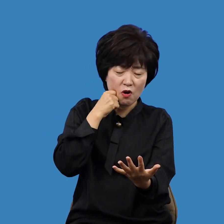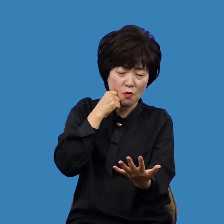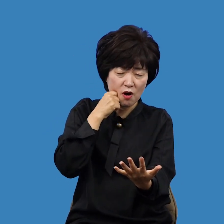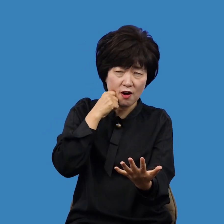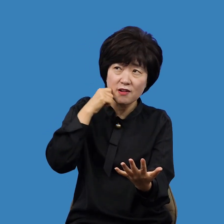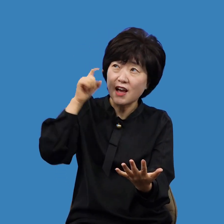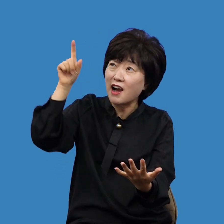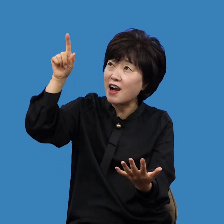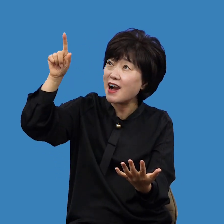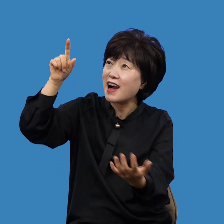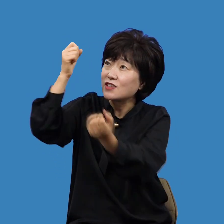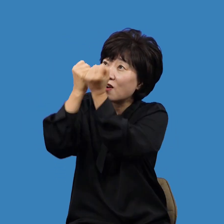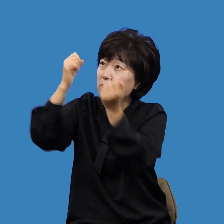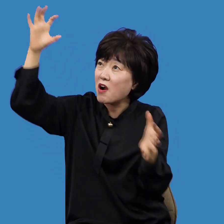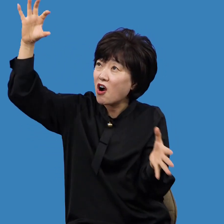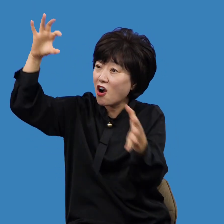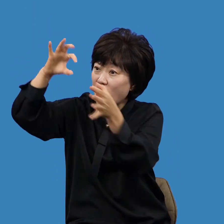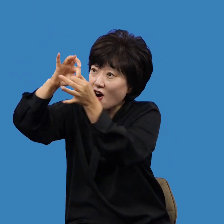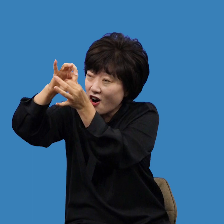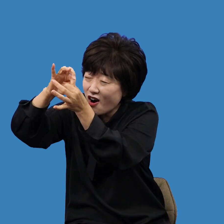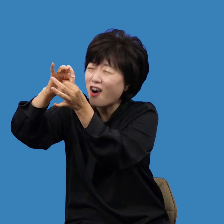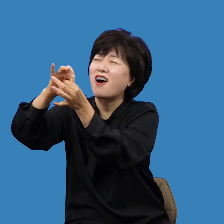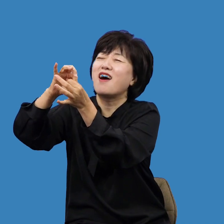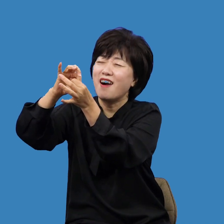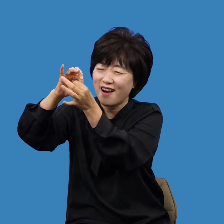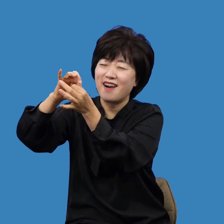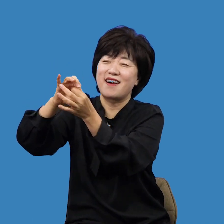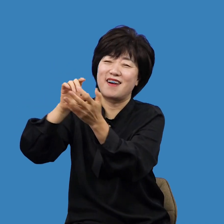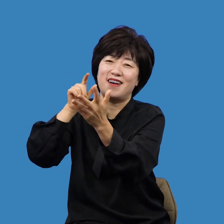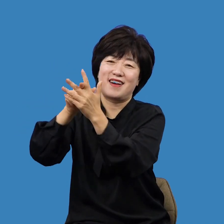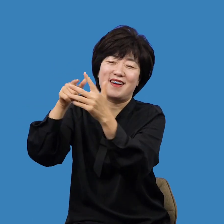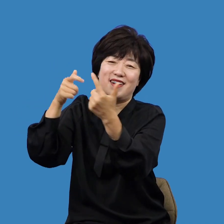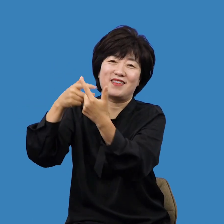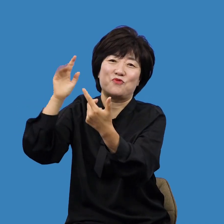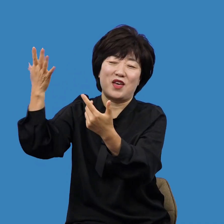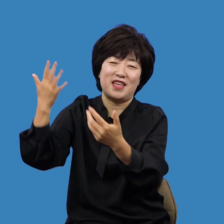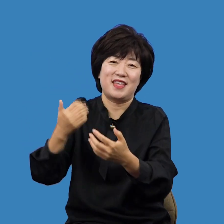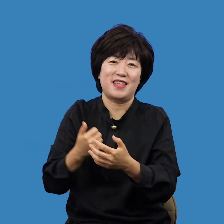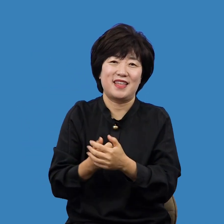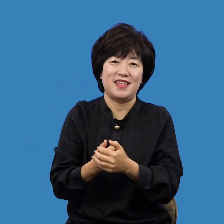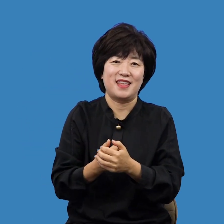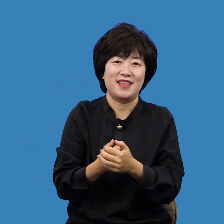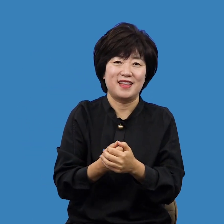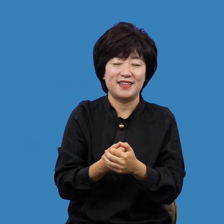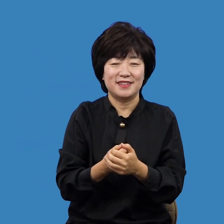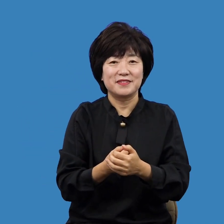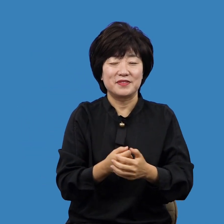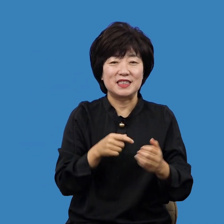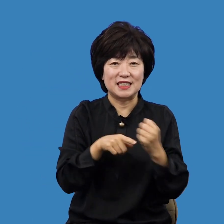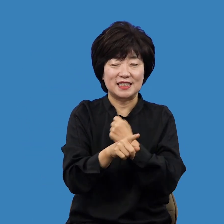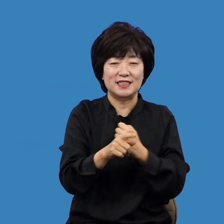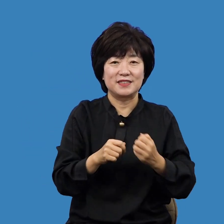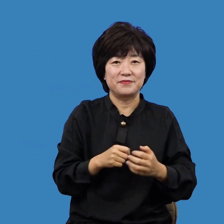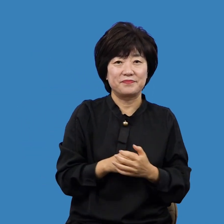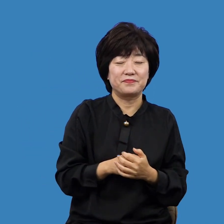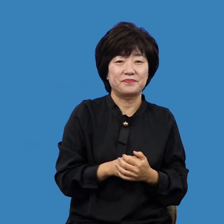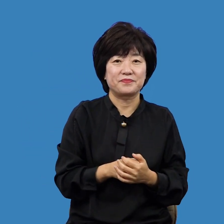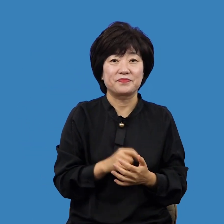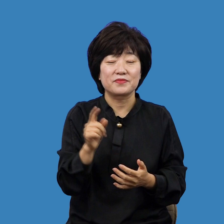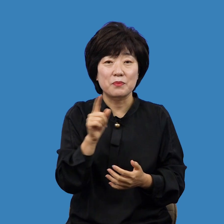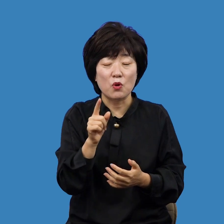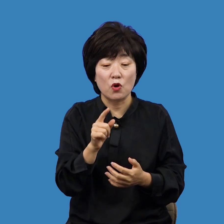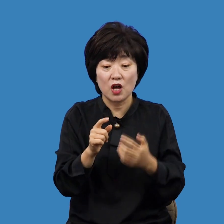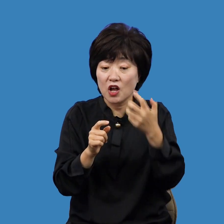잘 결합을 시켜줘야 이해가 되죠. 그게 뭐냐면 이게 분별하다라고 하는 것은 이해하다, 설명하다 뭐 이런 뜻인데 문제는